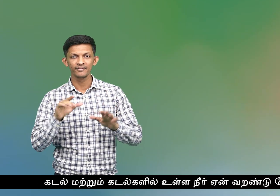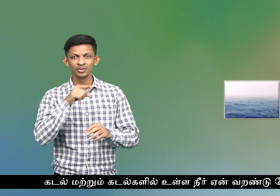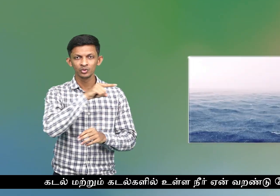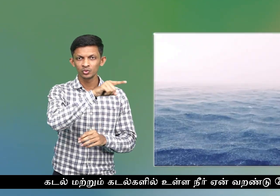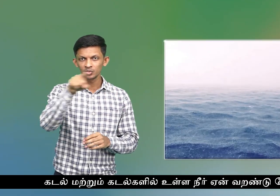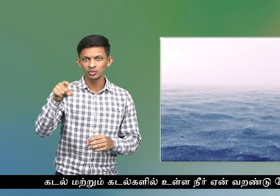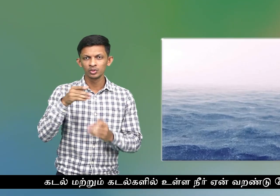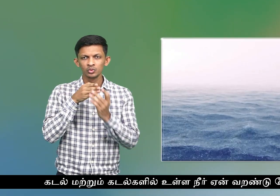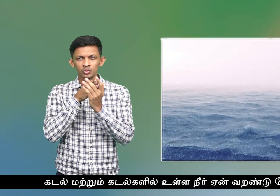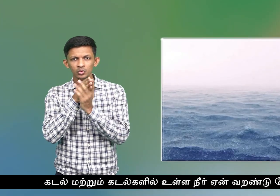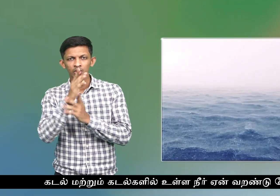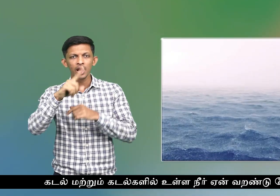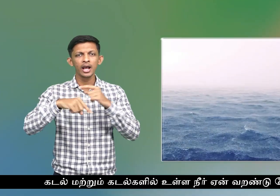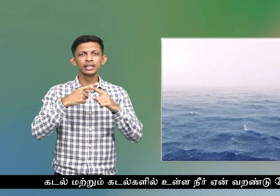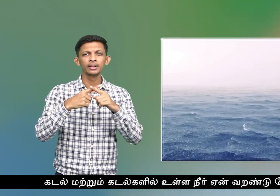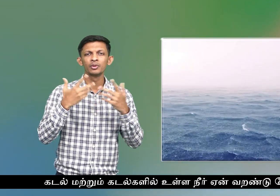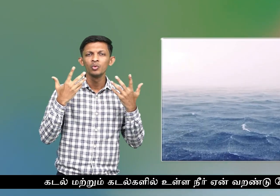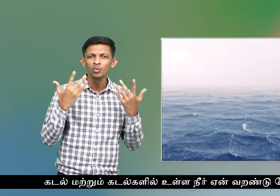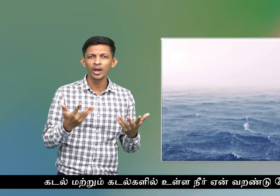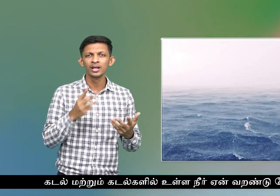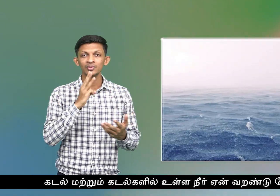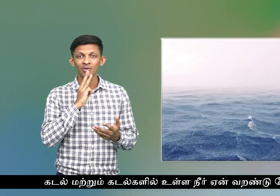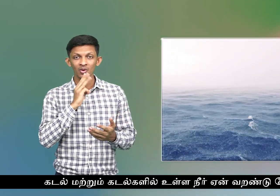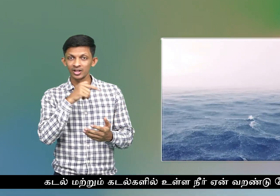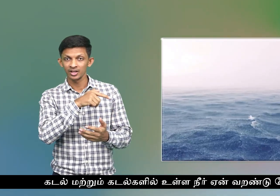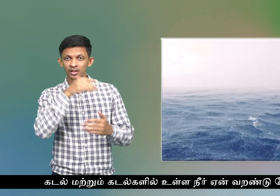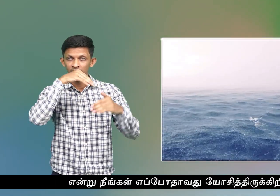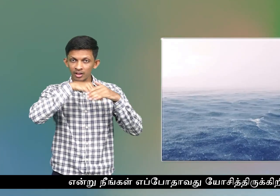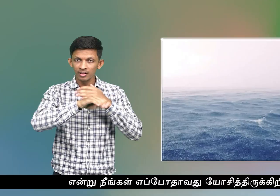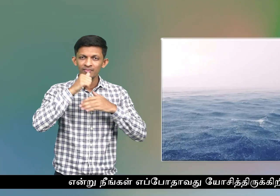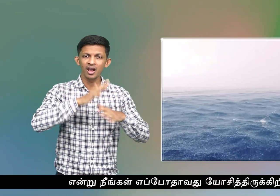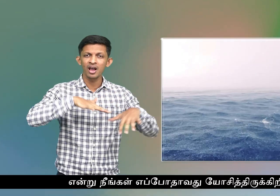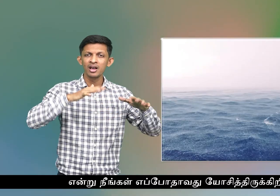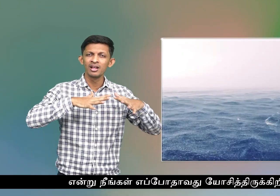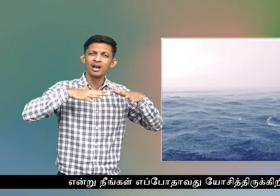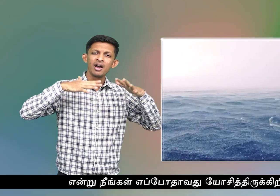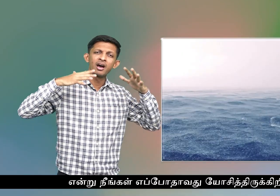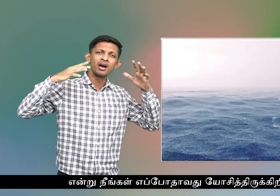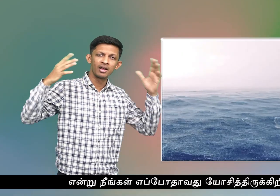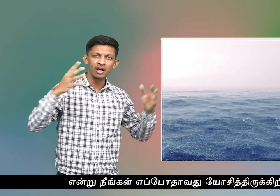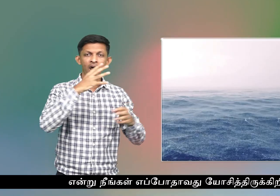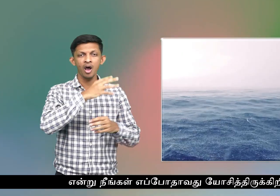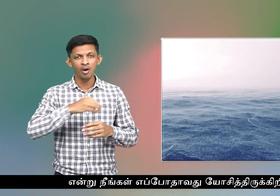கடல் மற்றும் கடல்களில் உள்ள நீர் ஏன் வறண்டு போவதில்லை என்று நீங்கள் எப்போதாவது யோசித்திருக்கிறீர்களா?